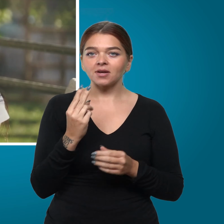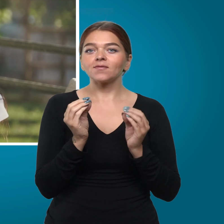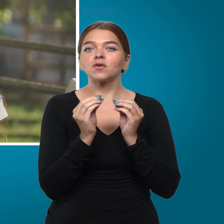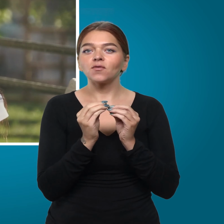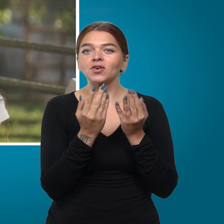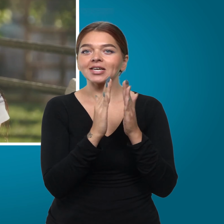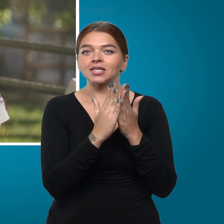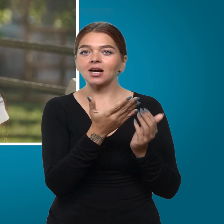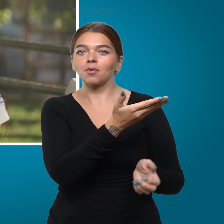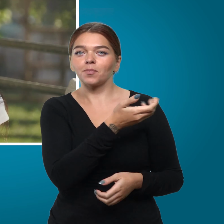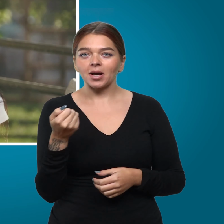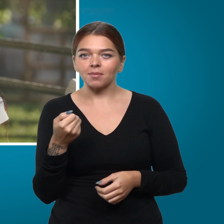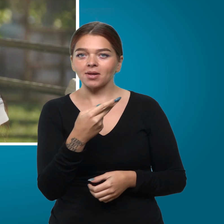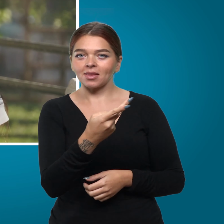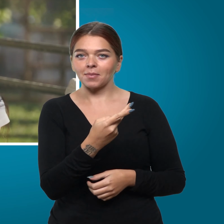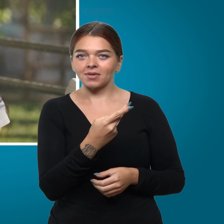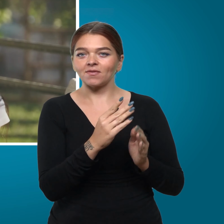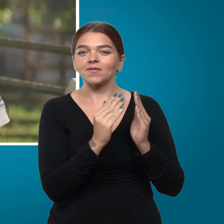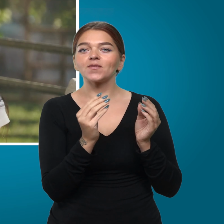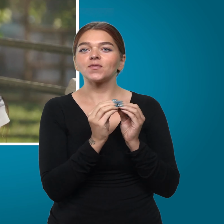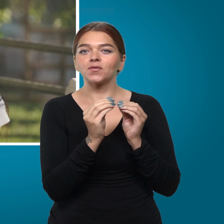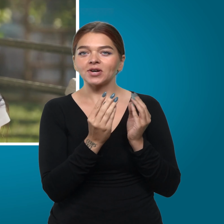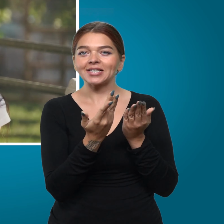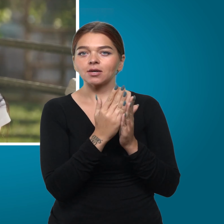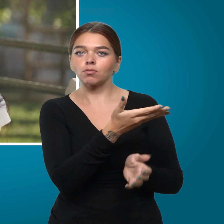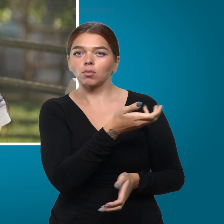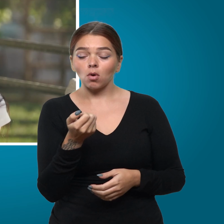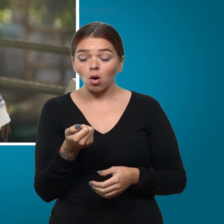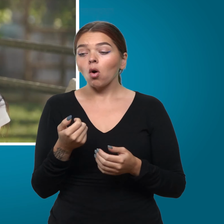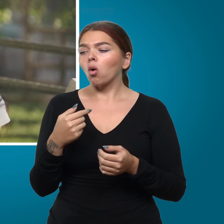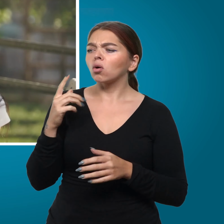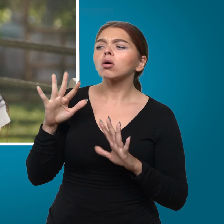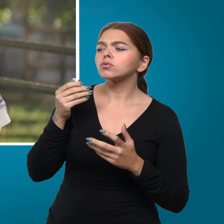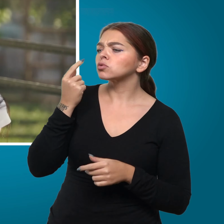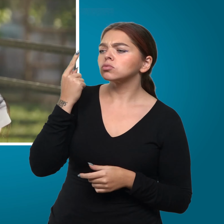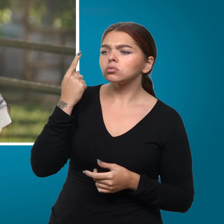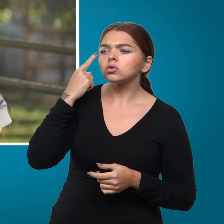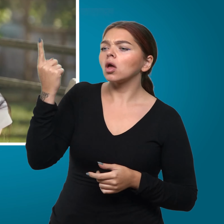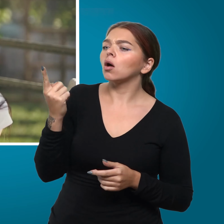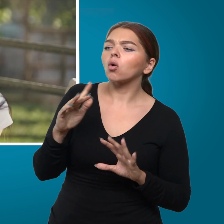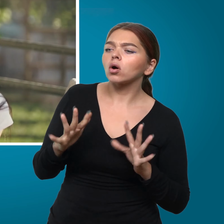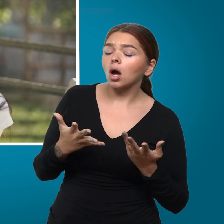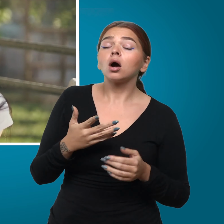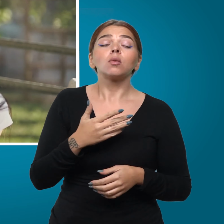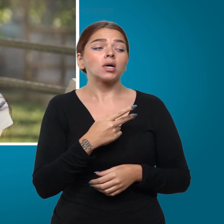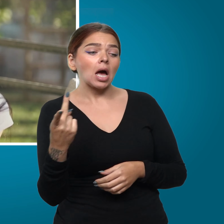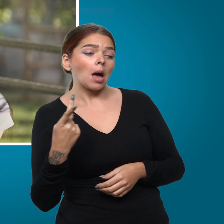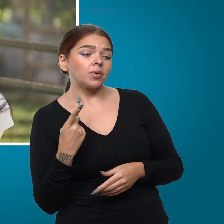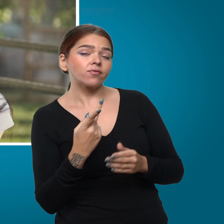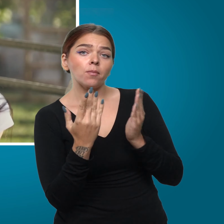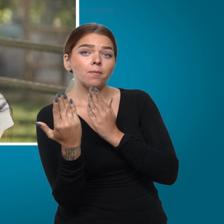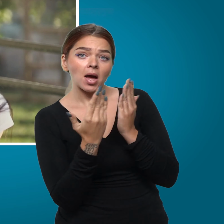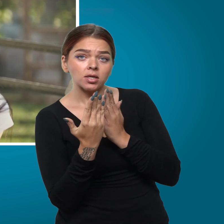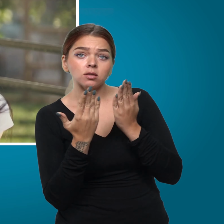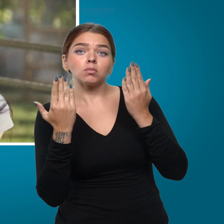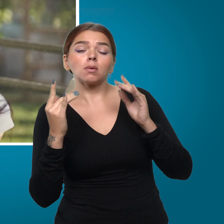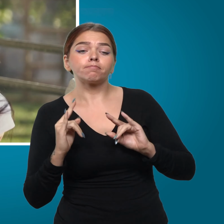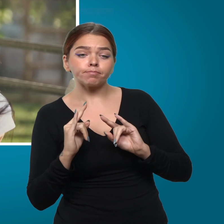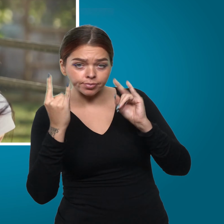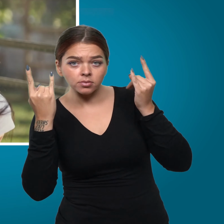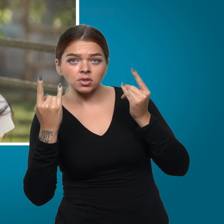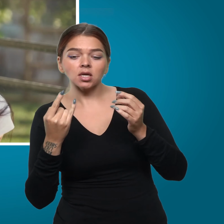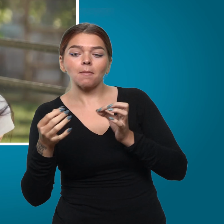labai gražus dalykas, bet aš taip retai tai matau. Ir dar kitas dalykas, kad man atrodo, šio